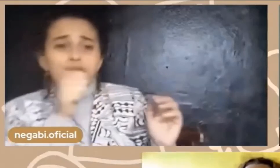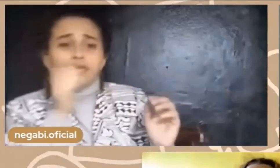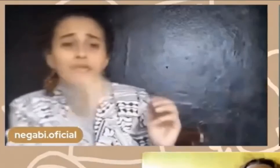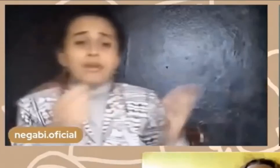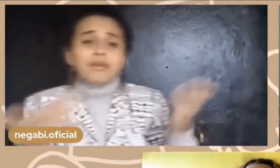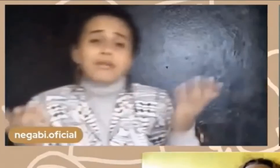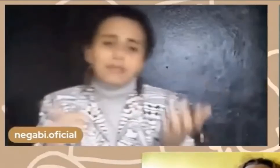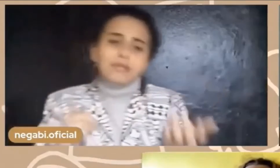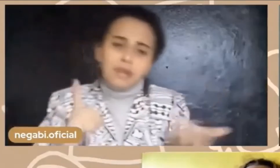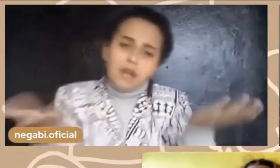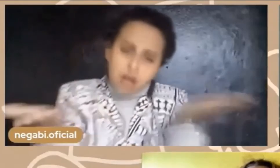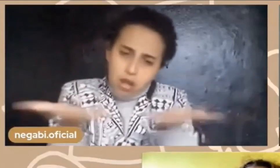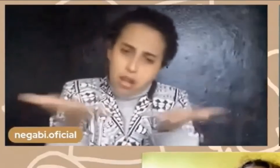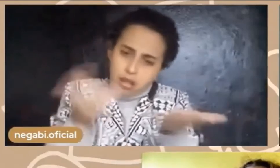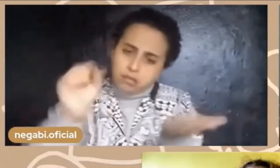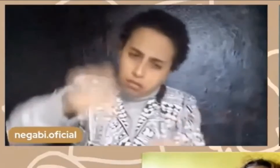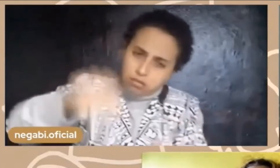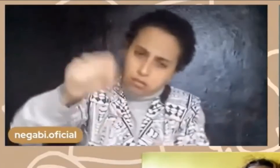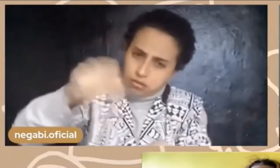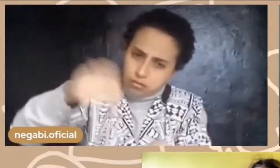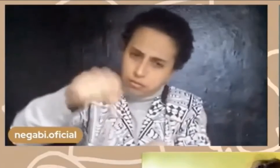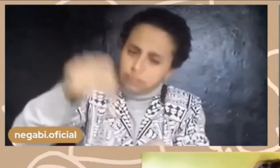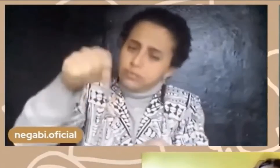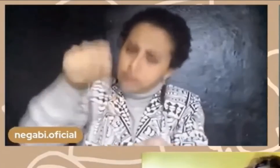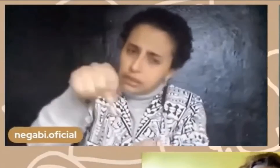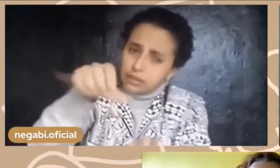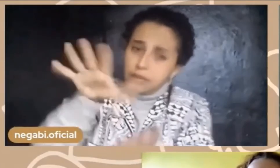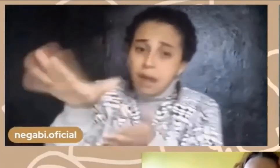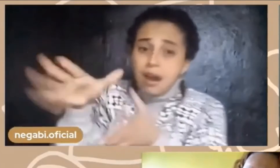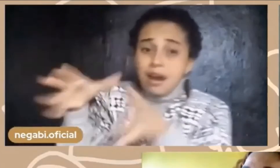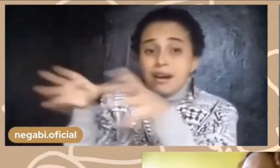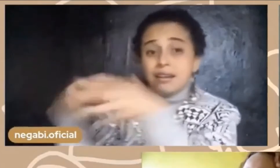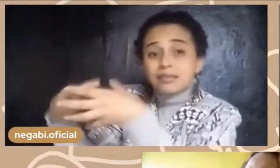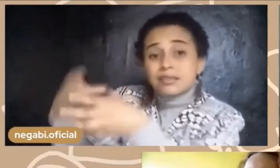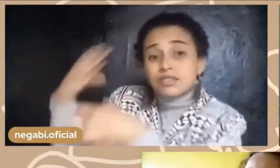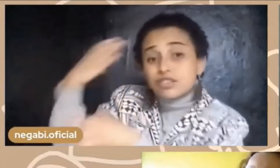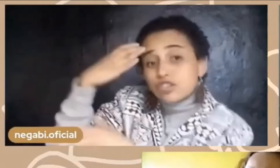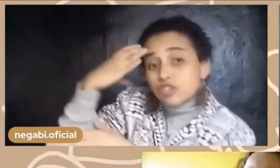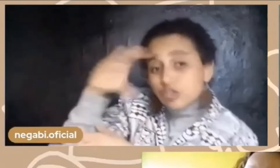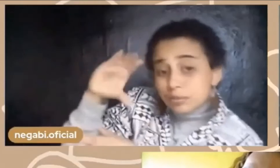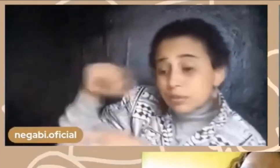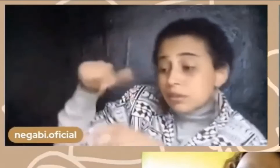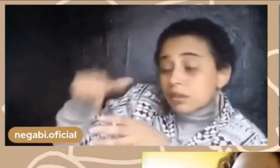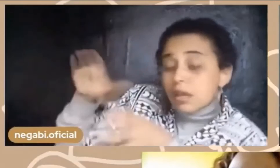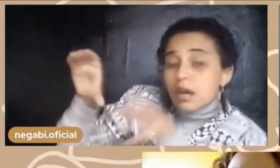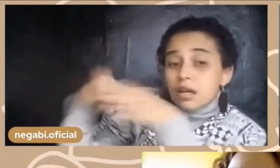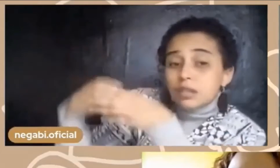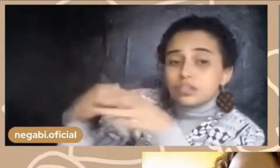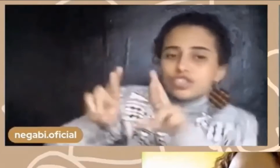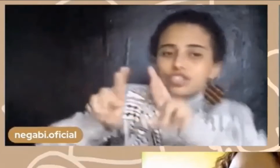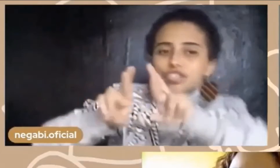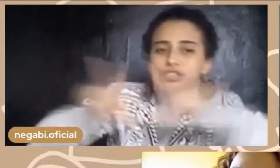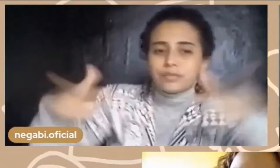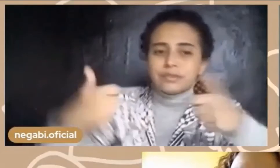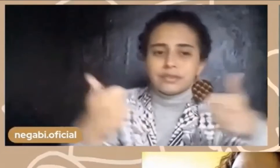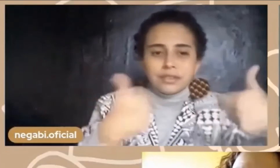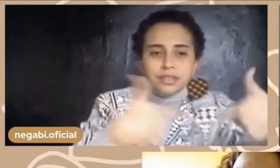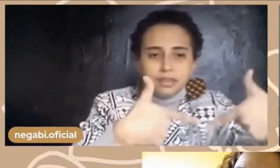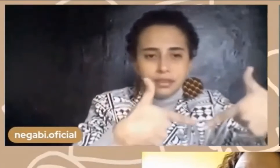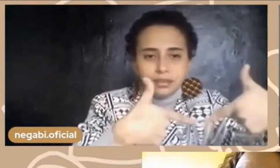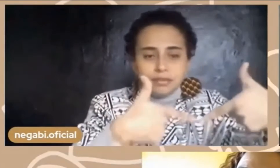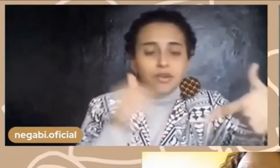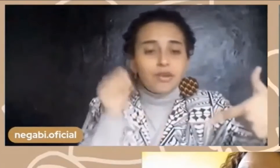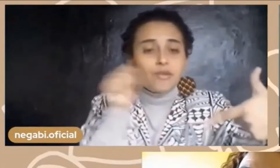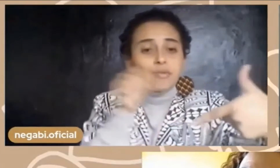equipe de intérprete, vários Agora tem, intérpretes, né? agora tem. Agora Agora nós temos sim. mulheres Agora sim intérpretes. tem Graças a maior Deus, que influência, bom. uma